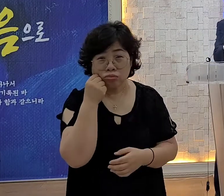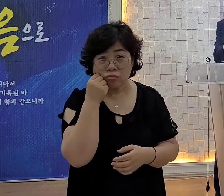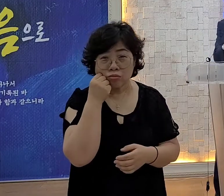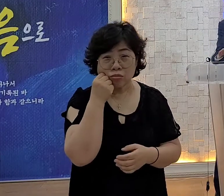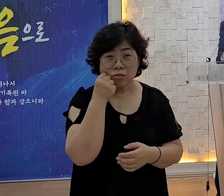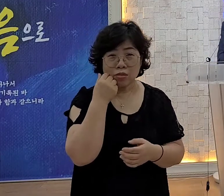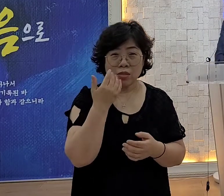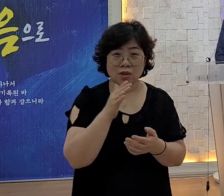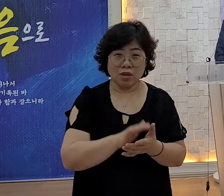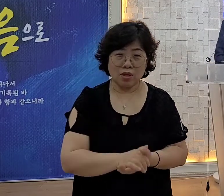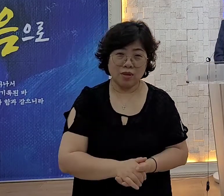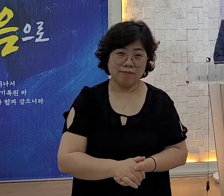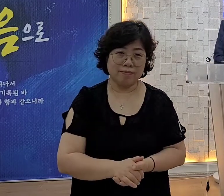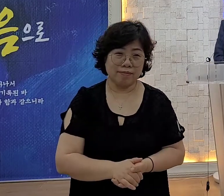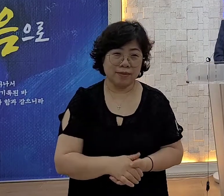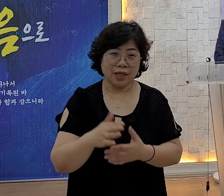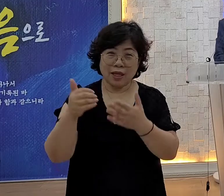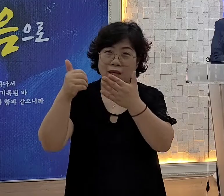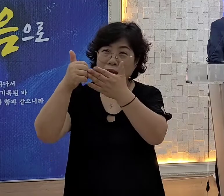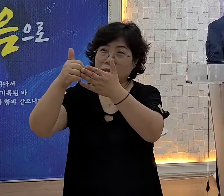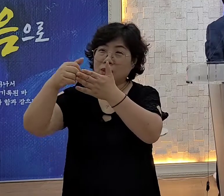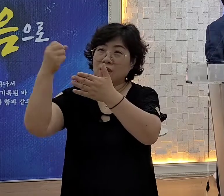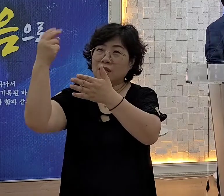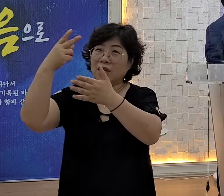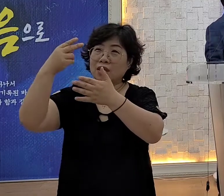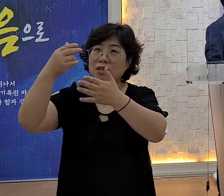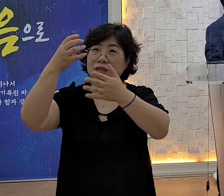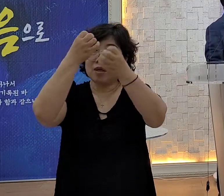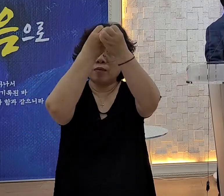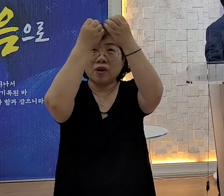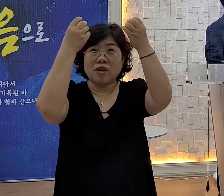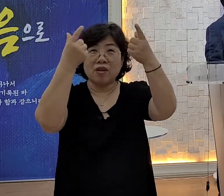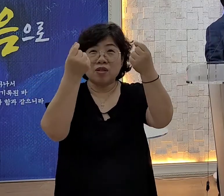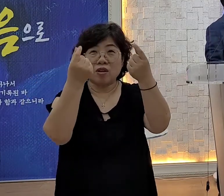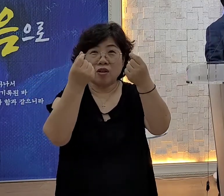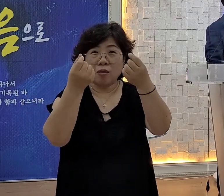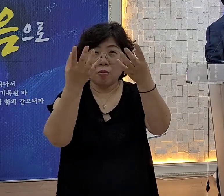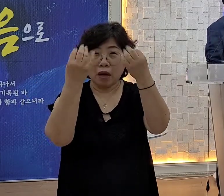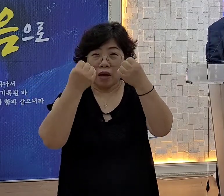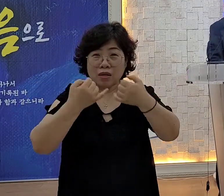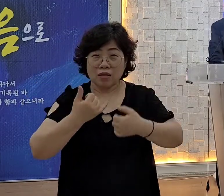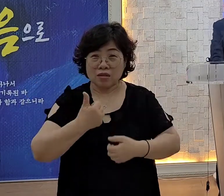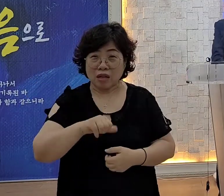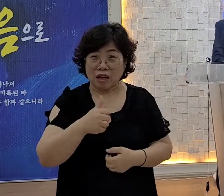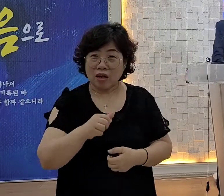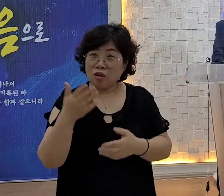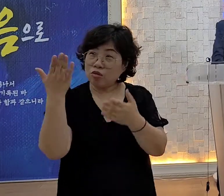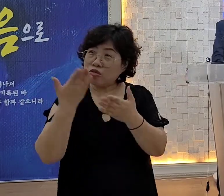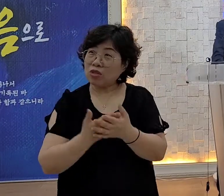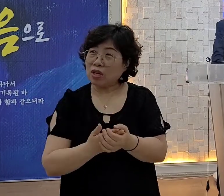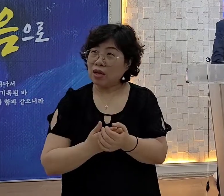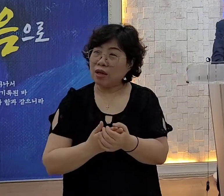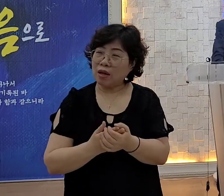근데 이게 70, 80 넘어가지고 아이를 별과 같이 많이 낳는다. 이 말이 되는 얘기냐고.